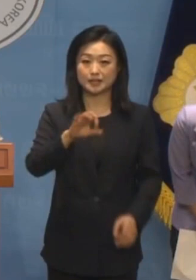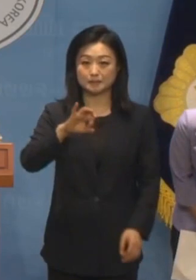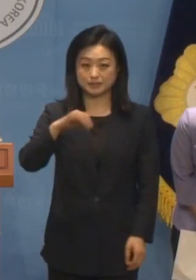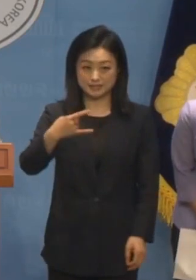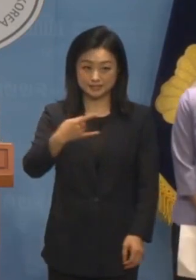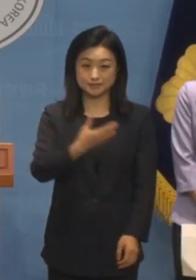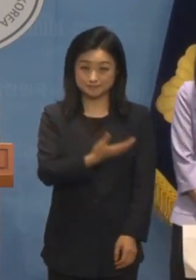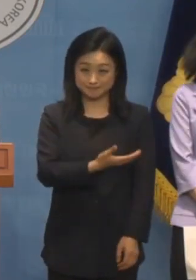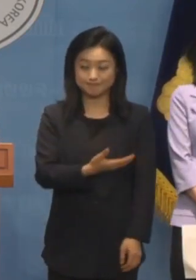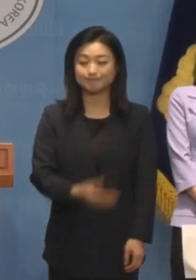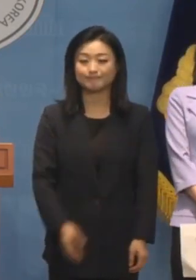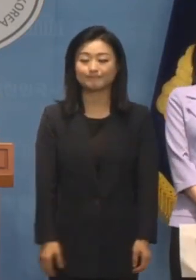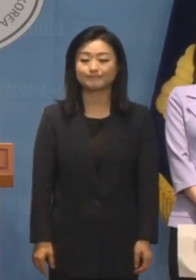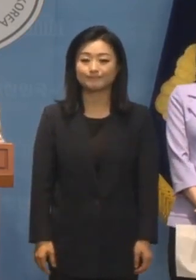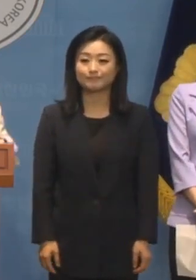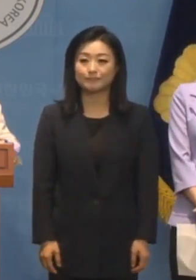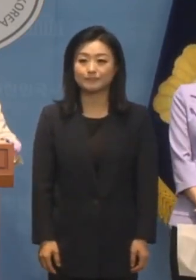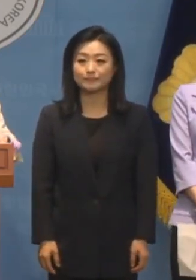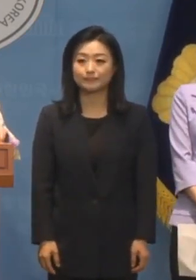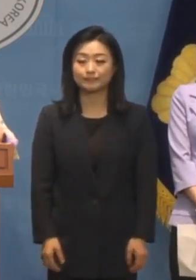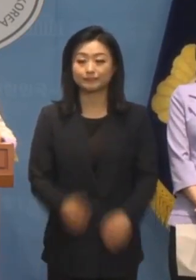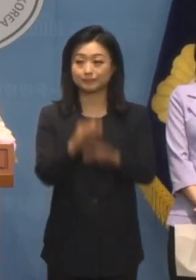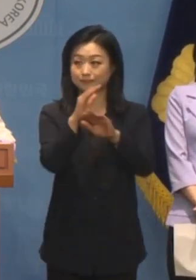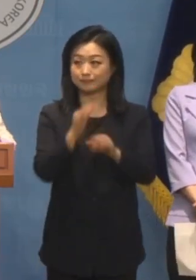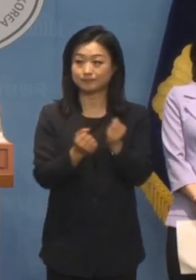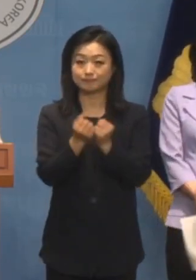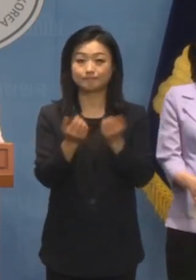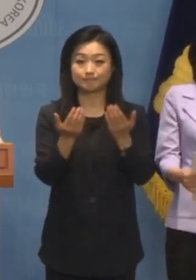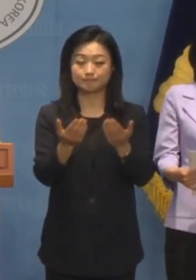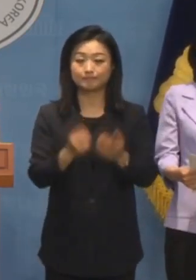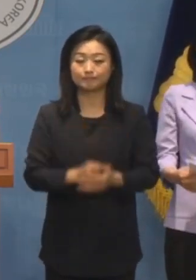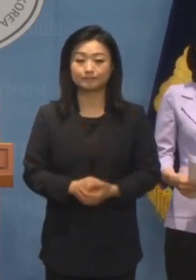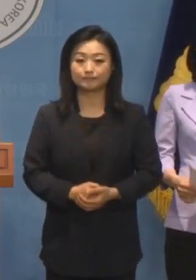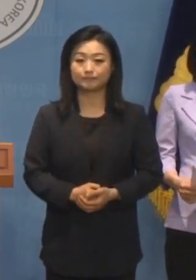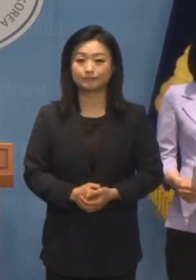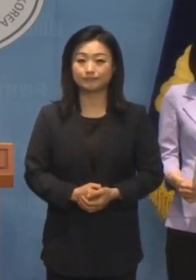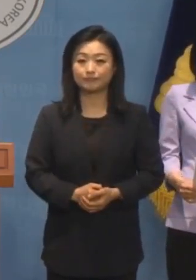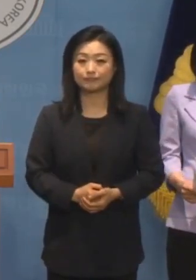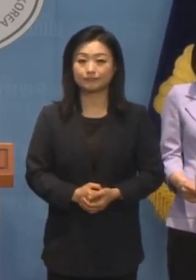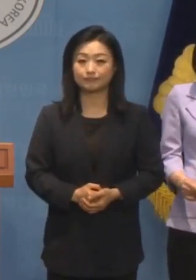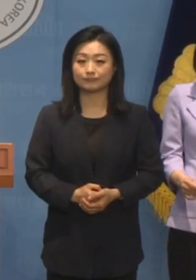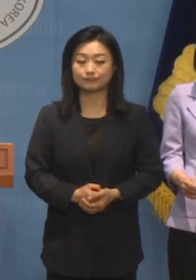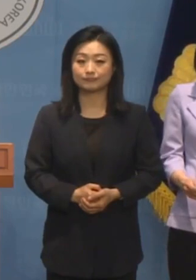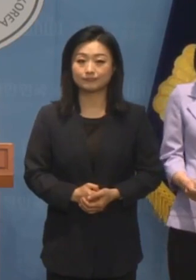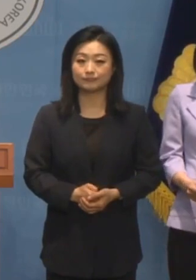의원님이십니다. 우선 기자회견문 낭독하도록 하겠습니다.